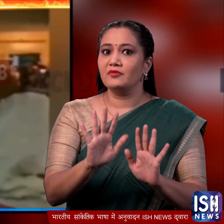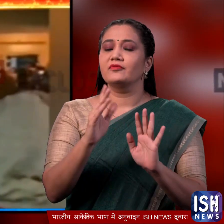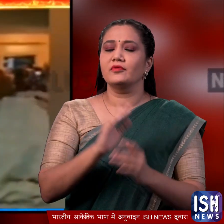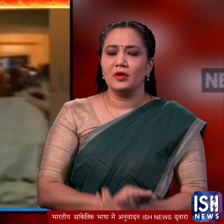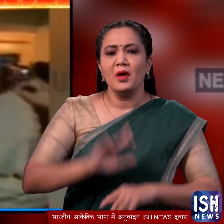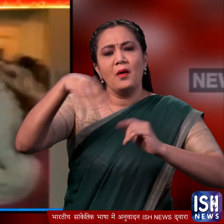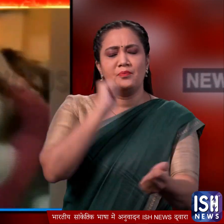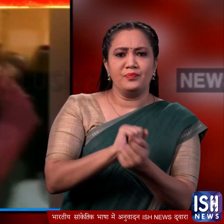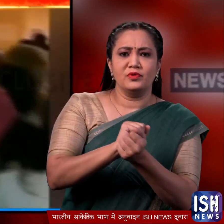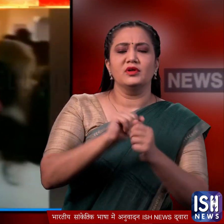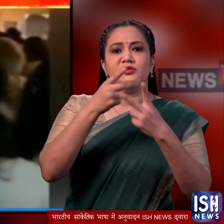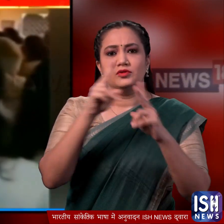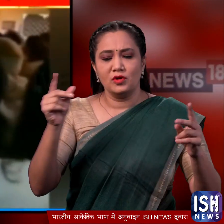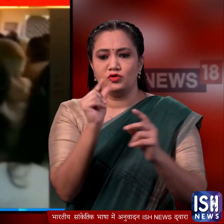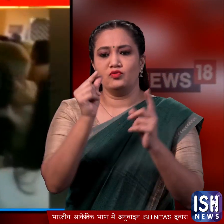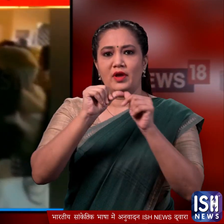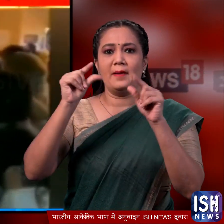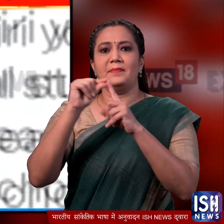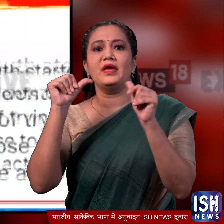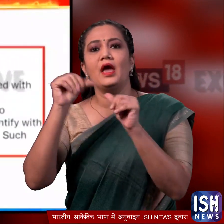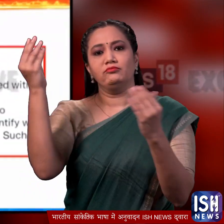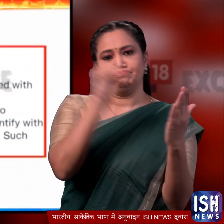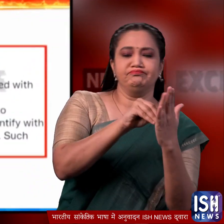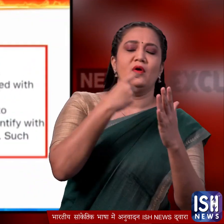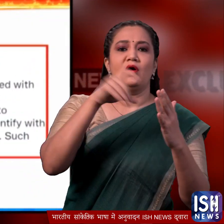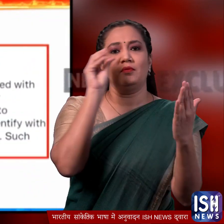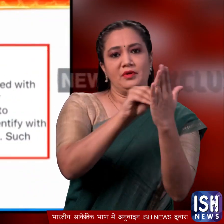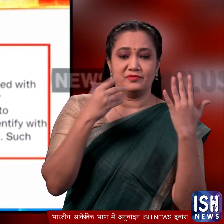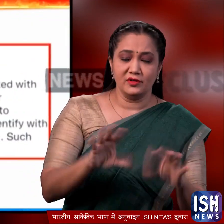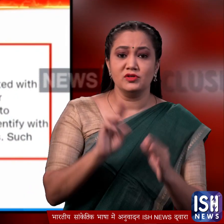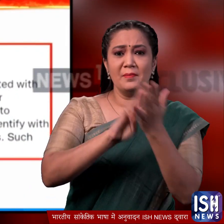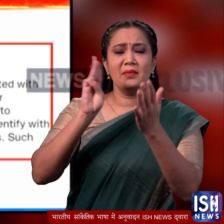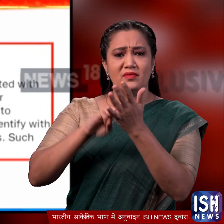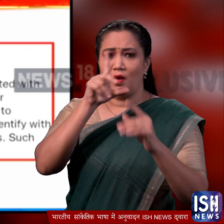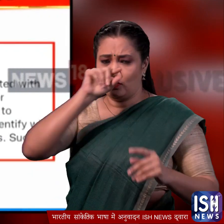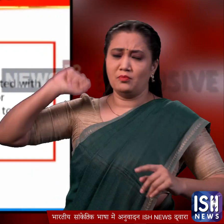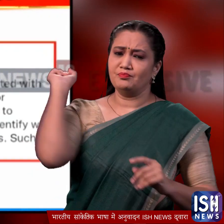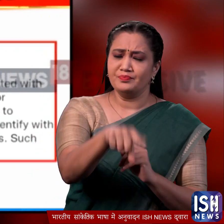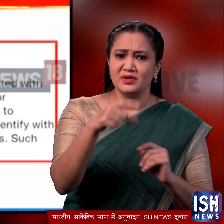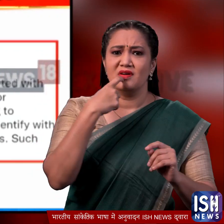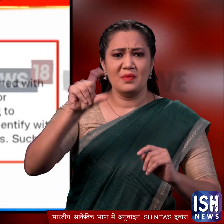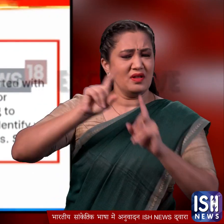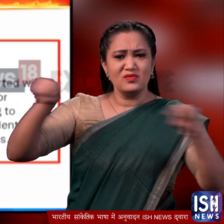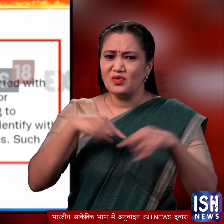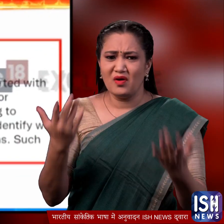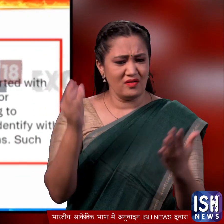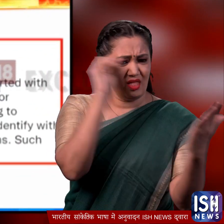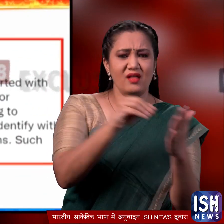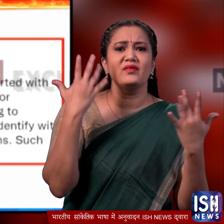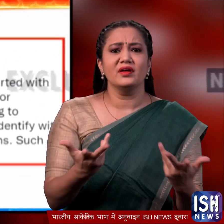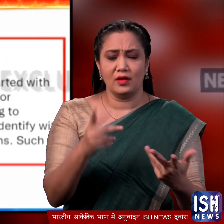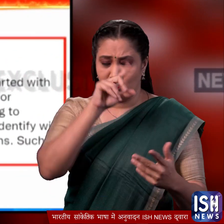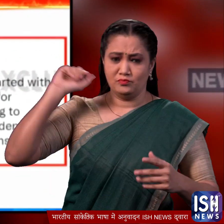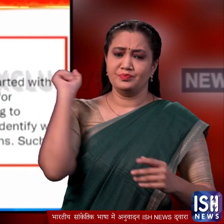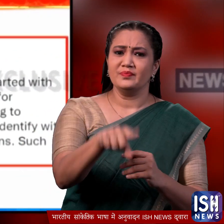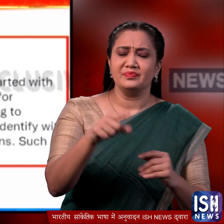बाद पुलिस ने यूएपीए के तहत केस दर्ज कर लिया, जिसके बाद महबूबा मुफ्ती ने ट्वीट कर केस दर्ज करने का विरोध किया। ट्विटर पर उन्होंने